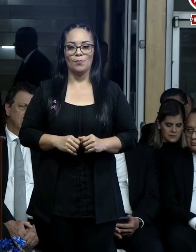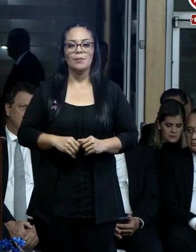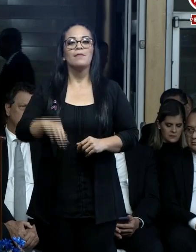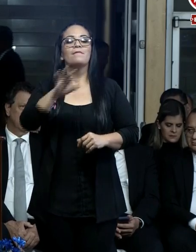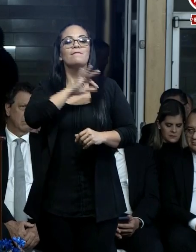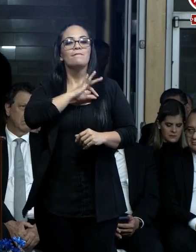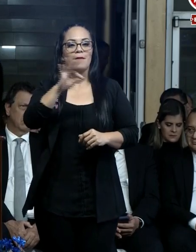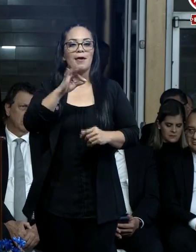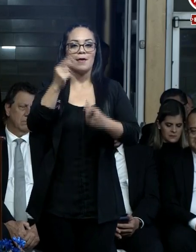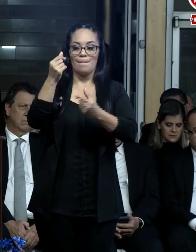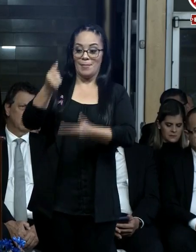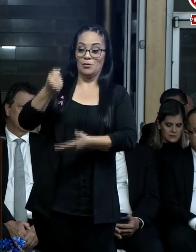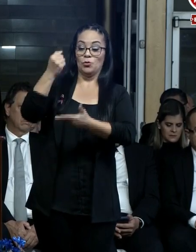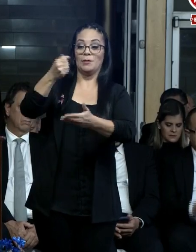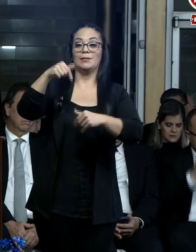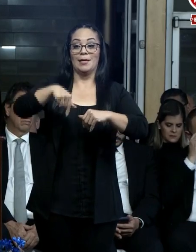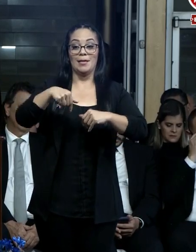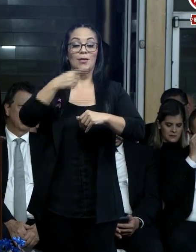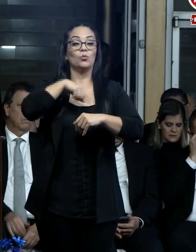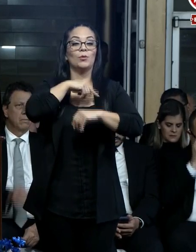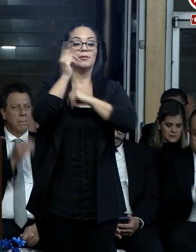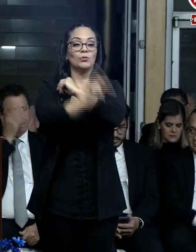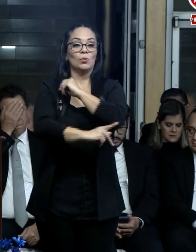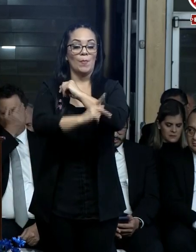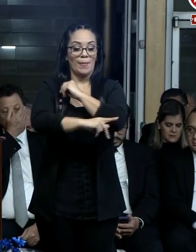los inversionistas en nuestro país.